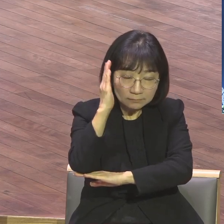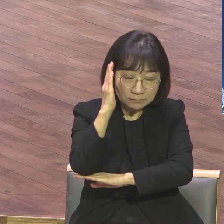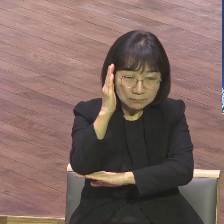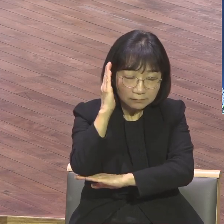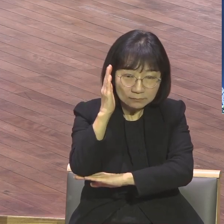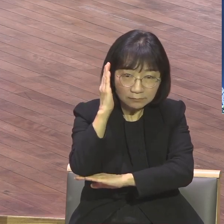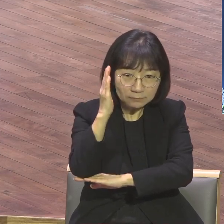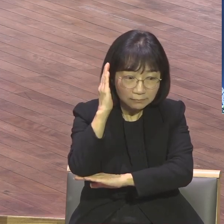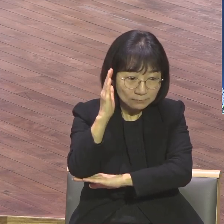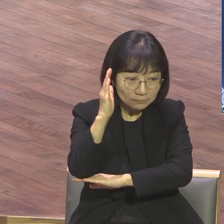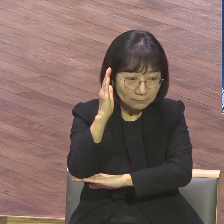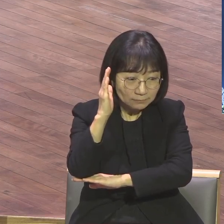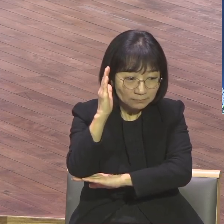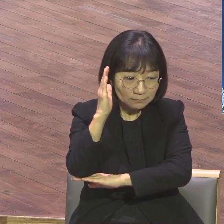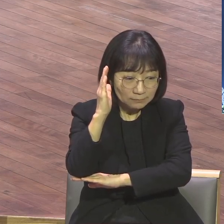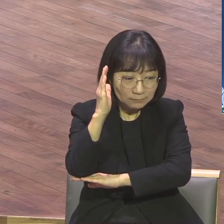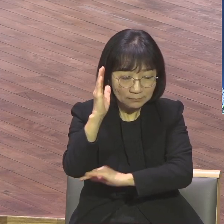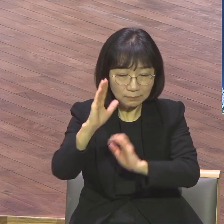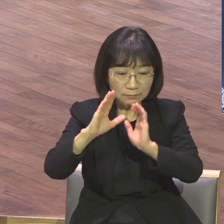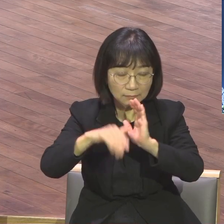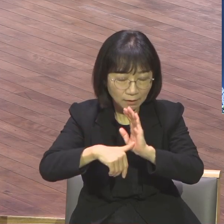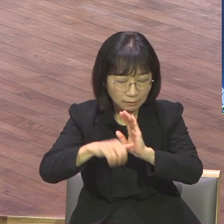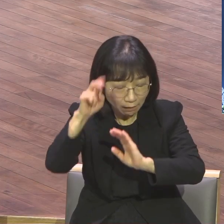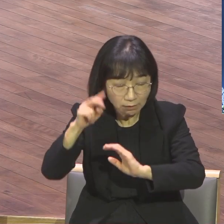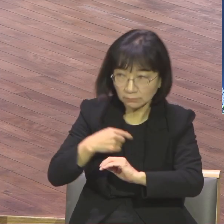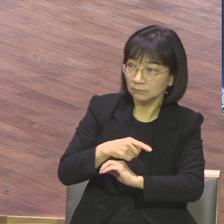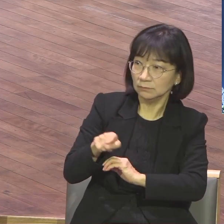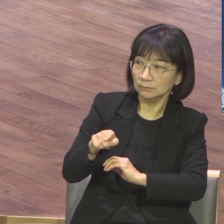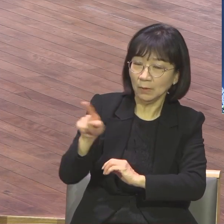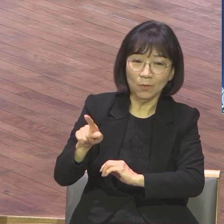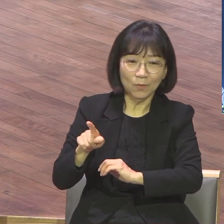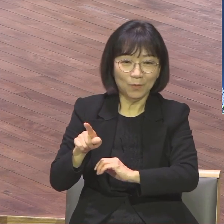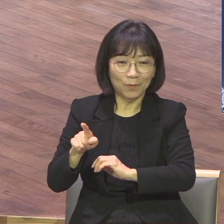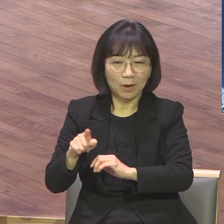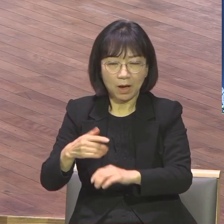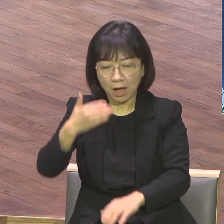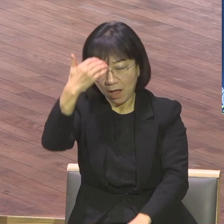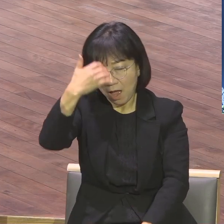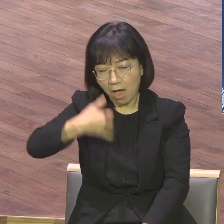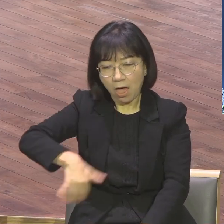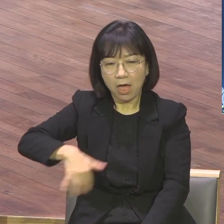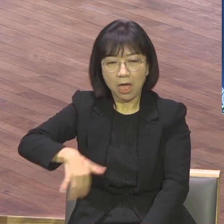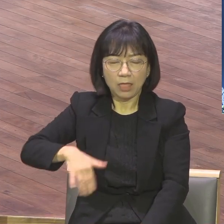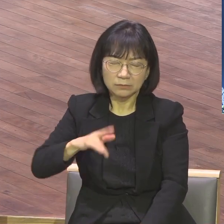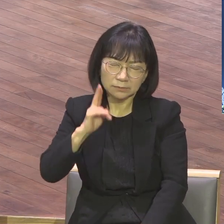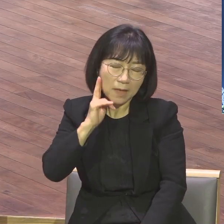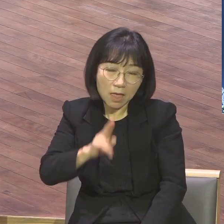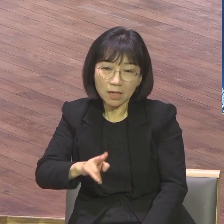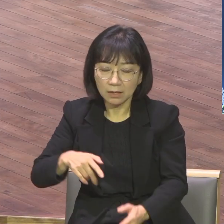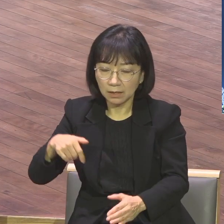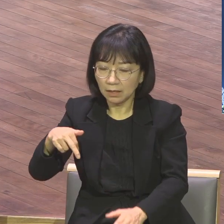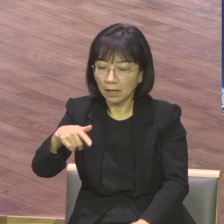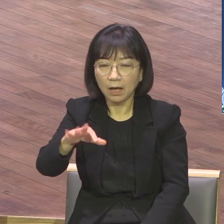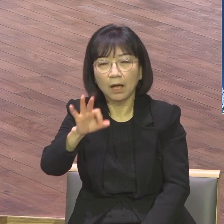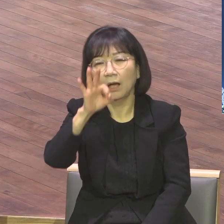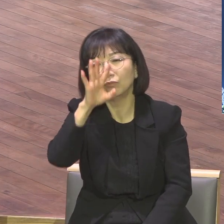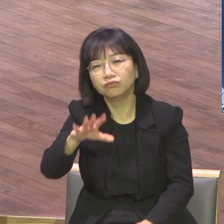그냥 네 사람이 등장하죠. 중풍병이 아주 심해서 전혀 거동할 수 없는